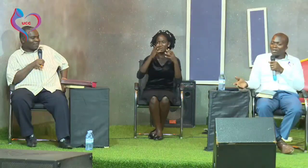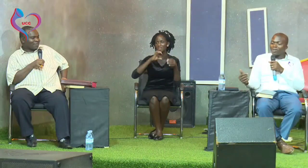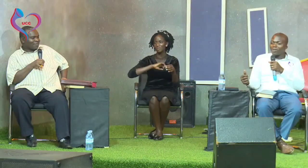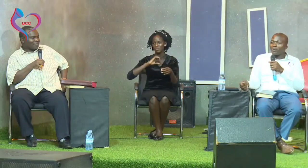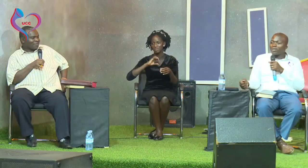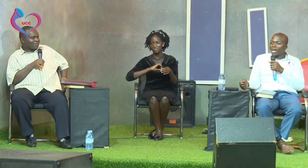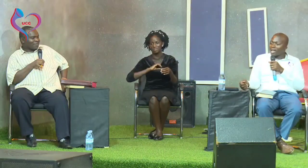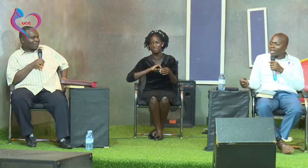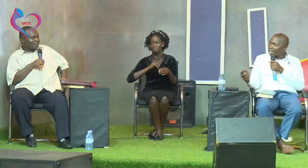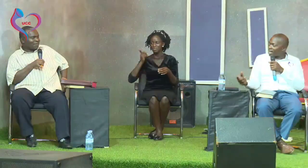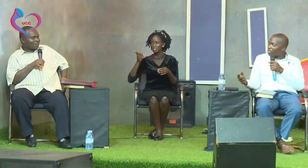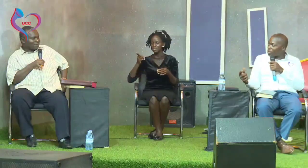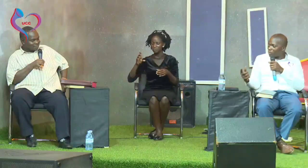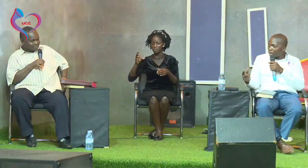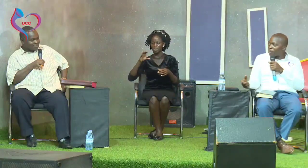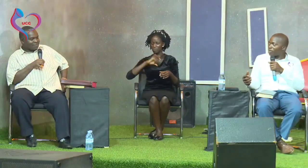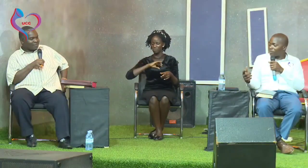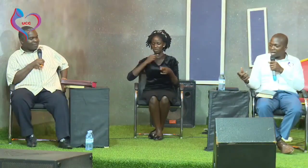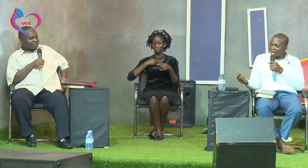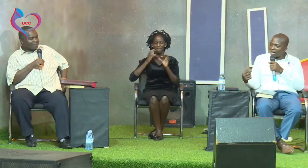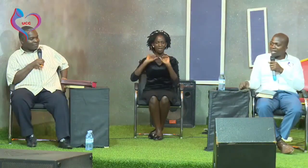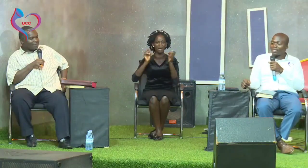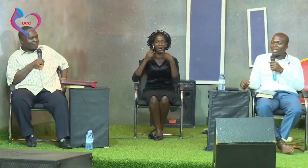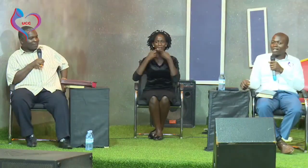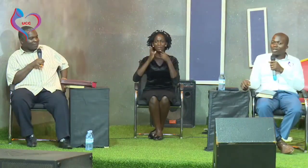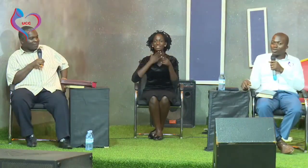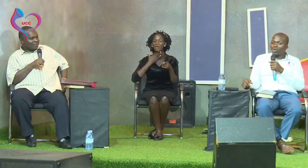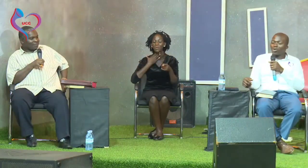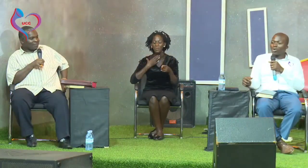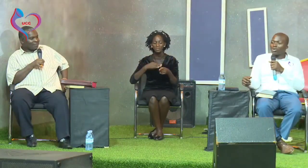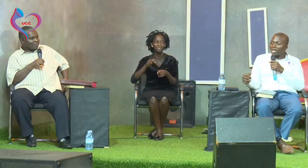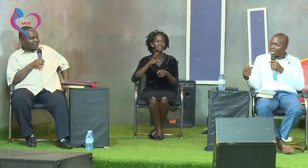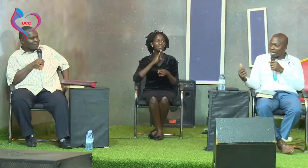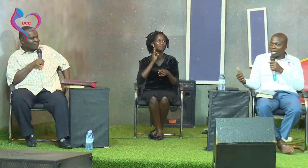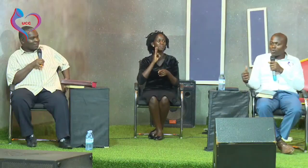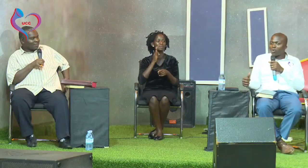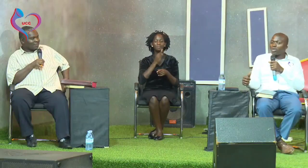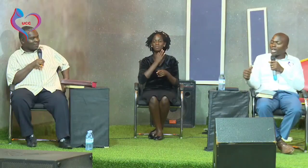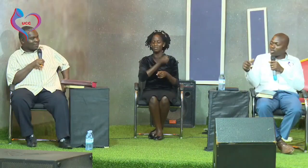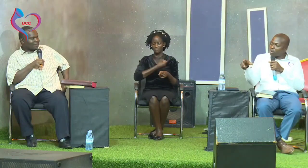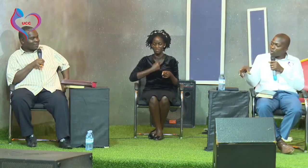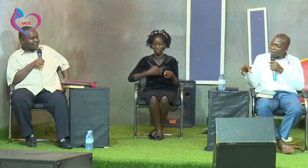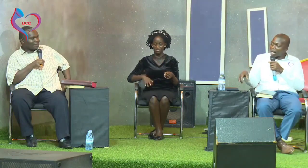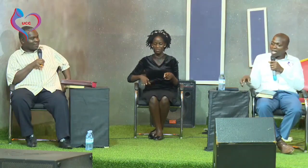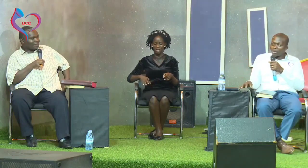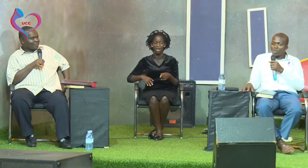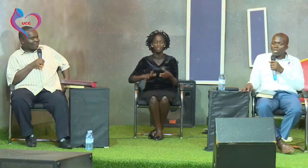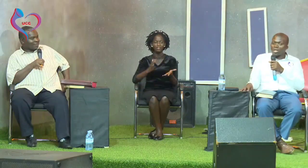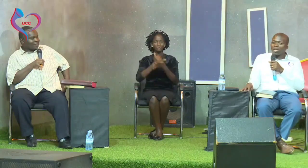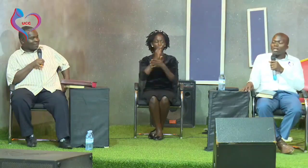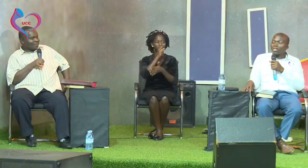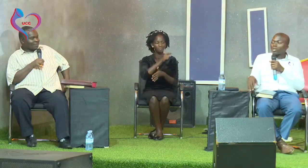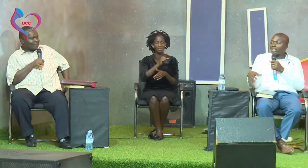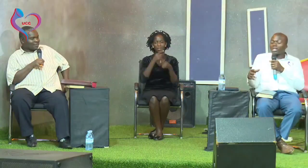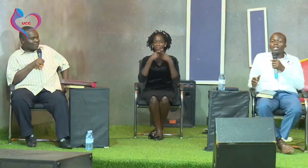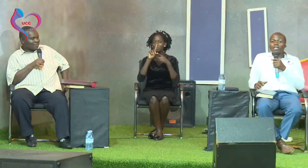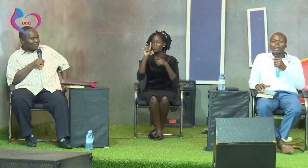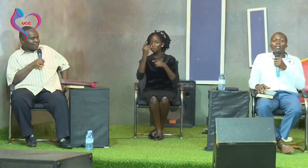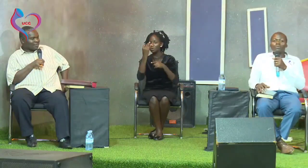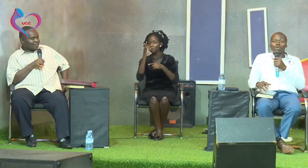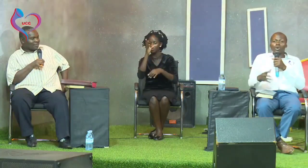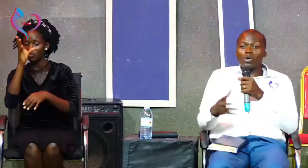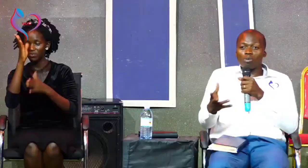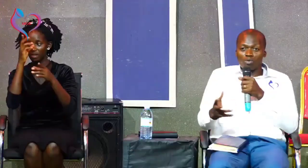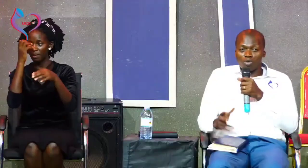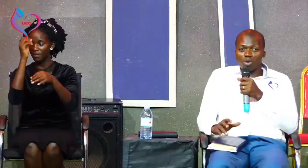kubanga nayagala nnyo mami feva nangatta. So naye nga yaliwo yali omu kubankasolinga. So